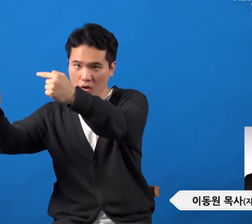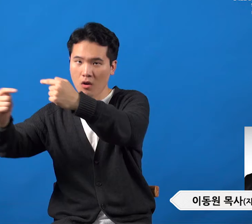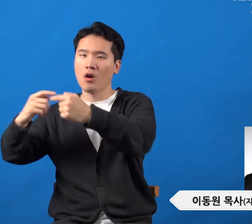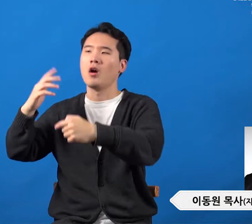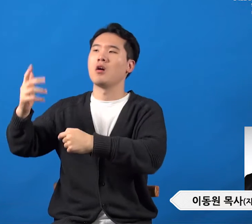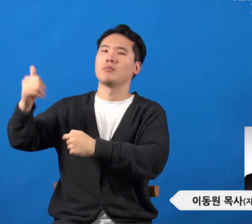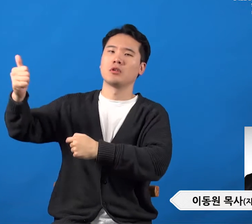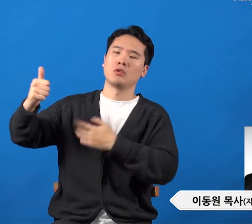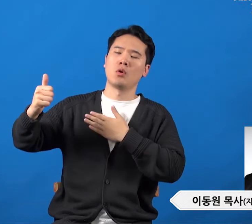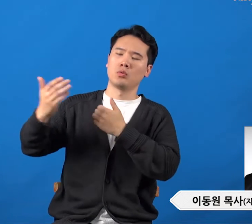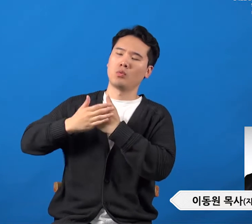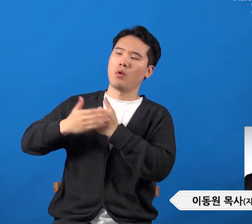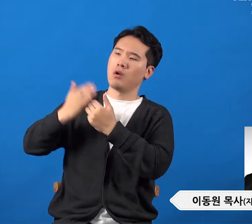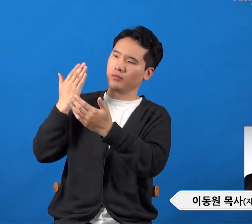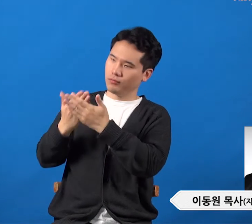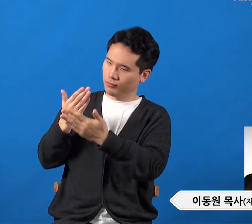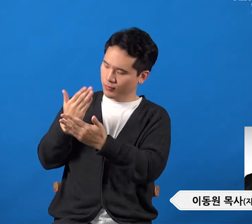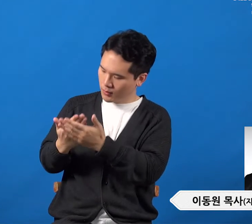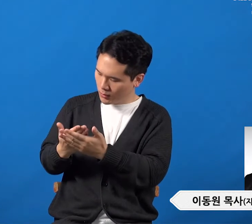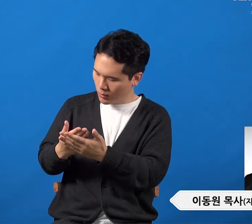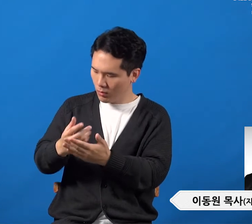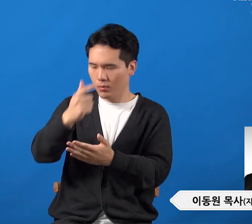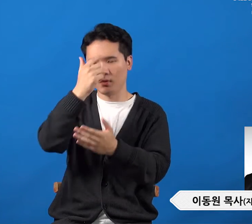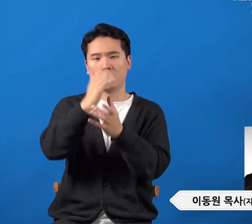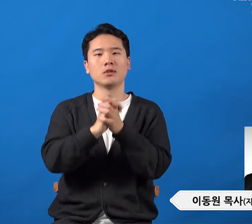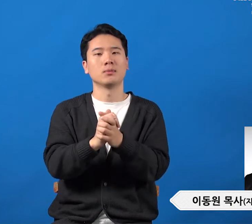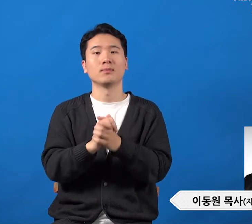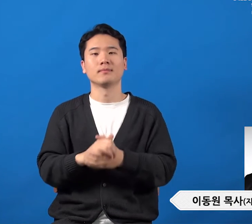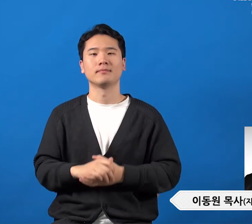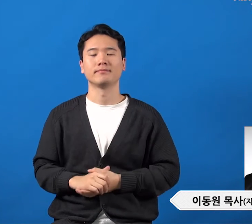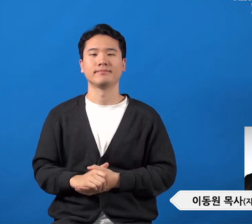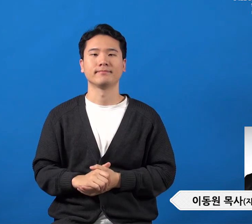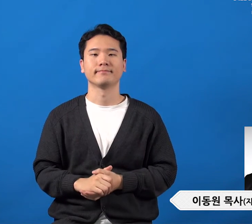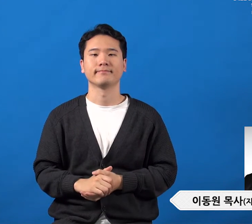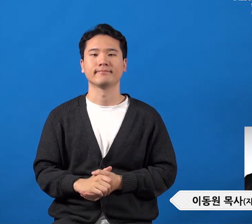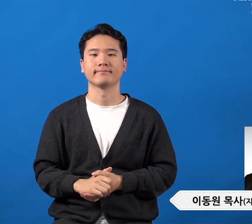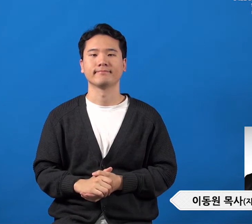입성하게 도와주시옵소서. 그 기도예요, 바로.